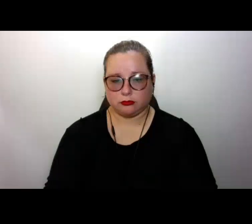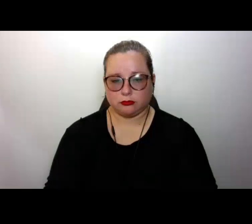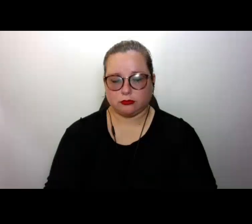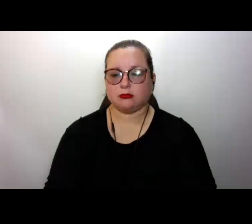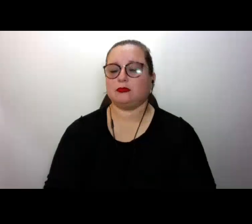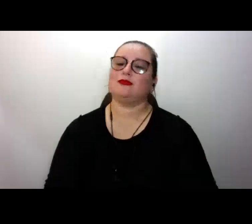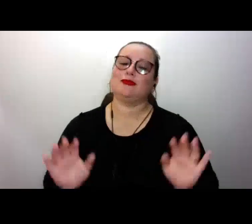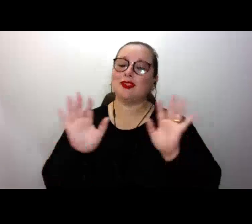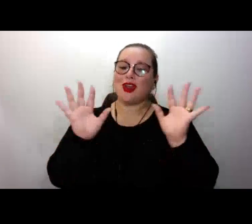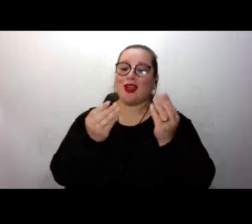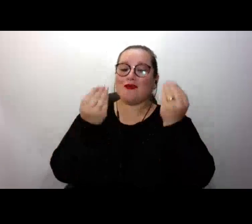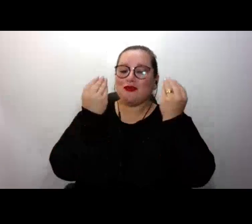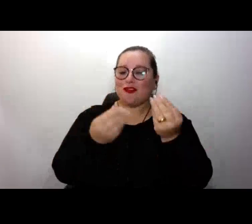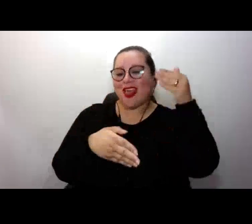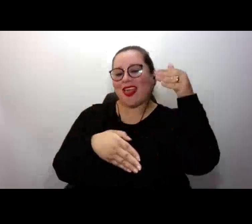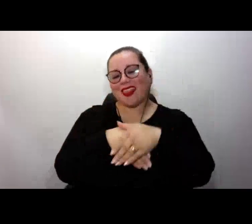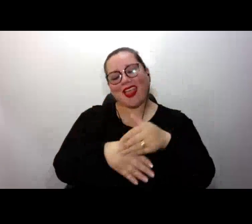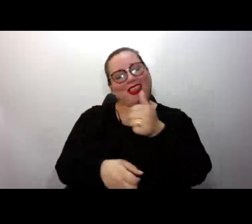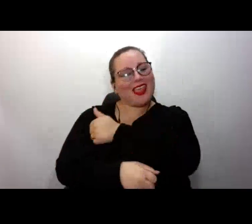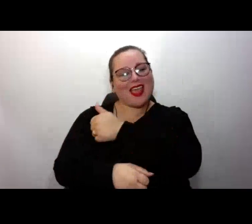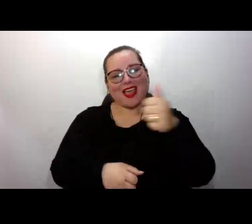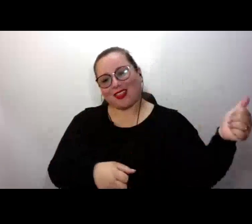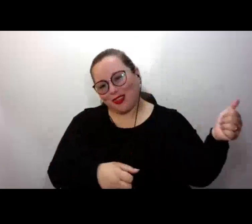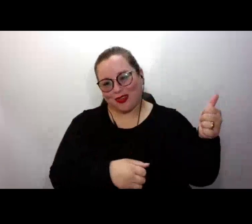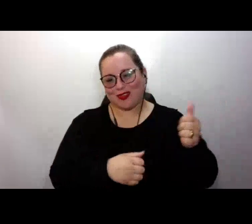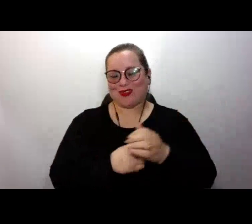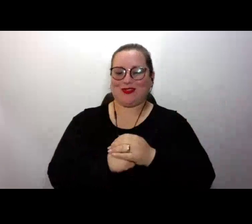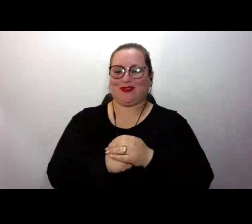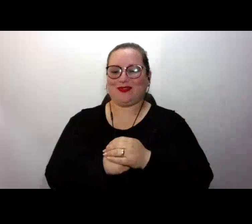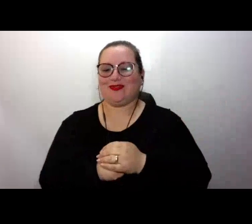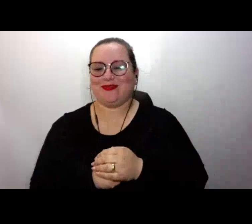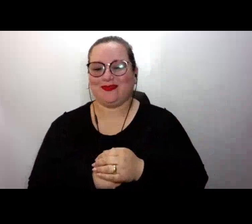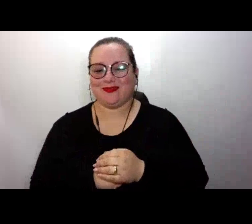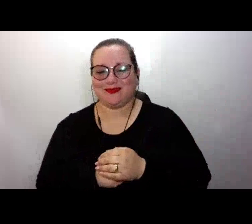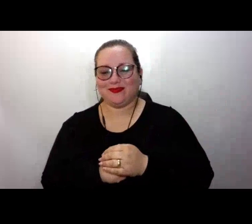Hola, muy buenas tardes a todas, a todos.